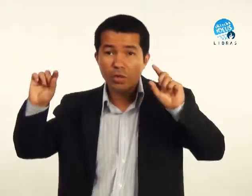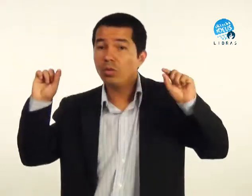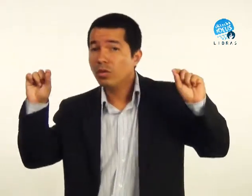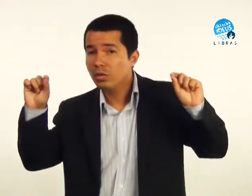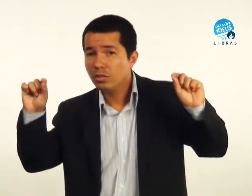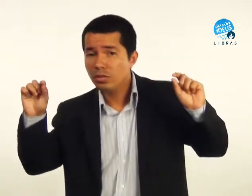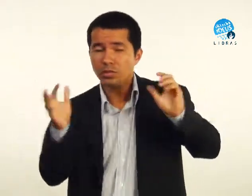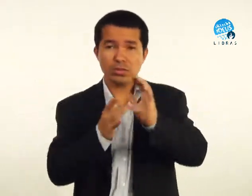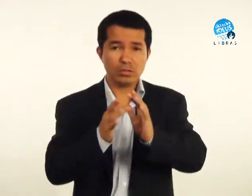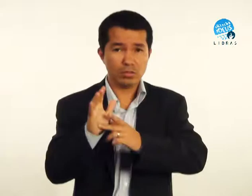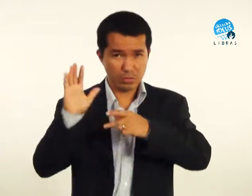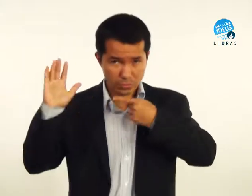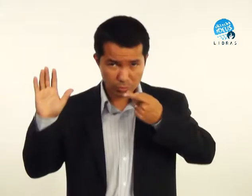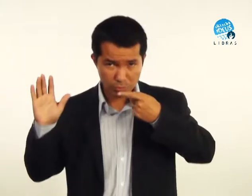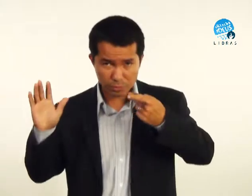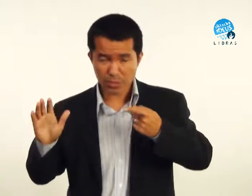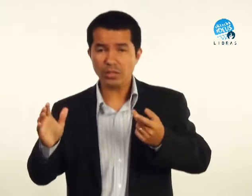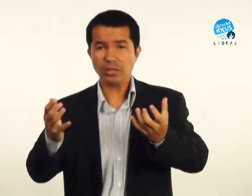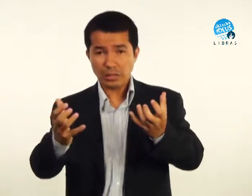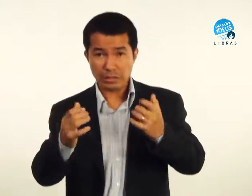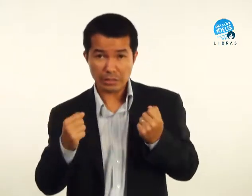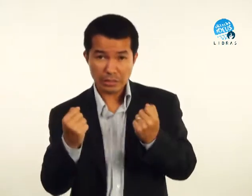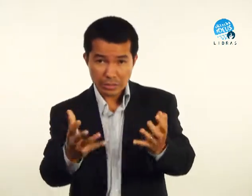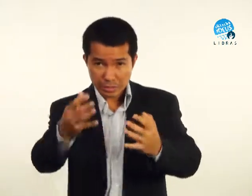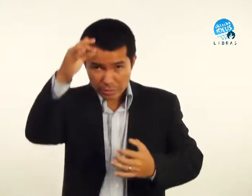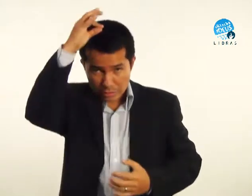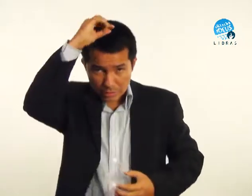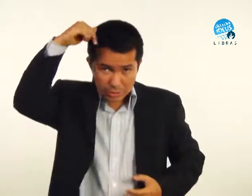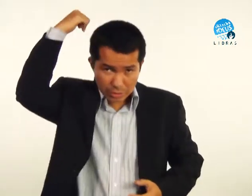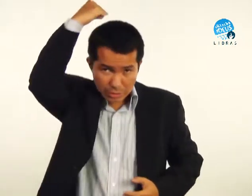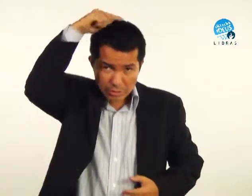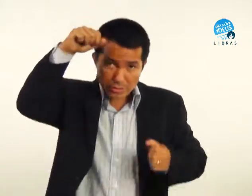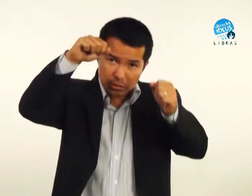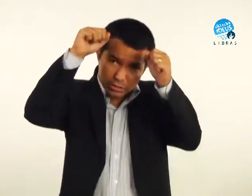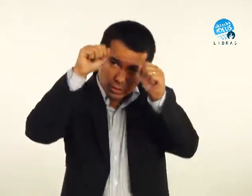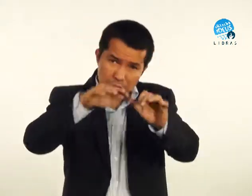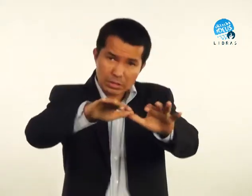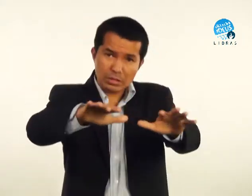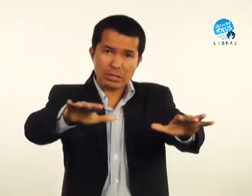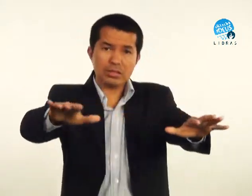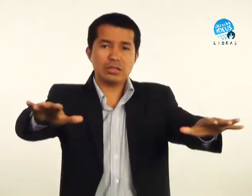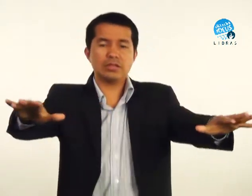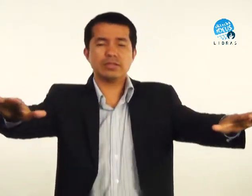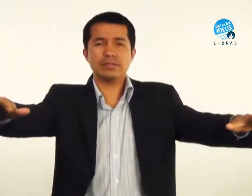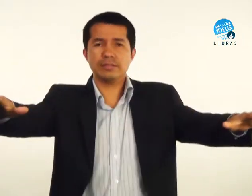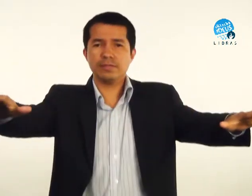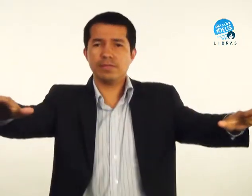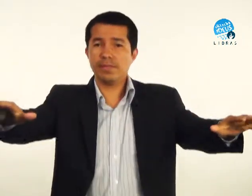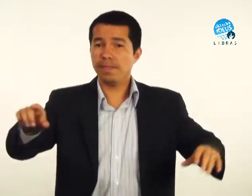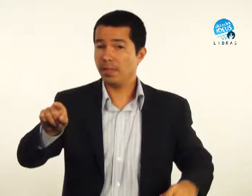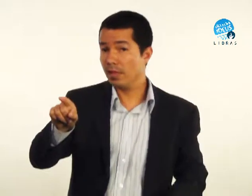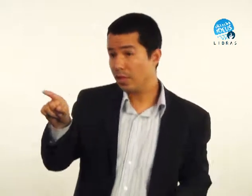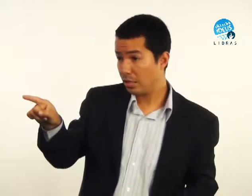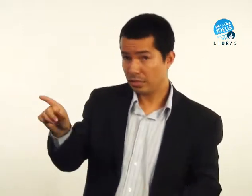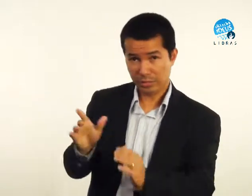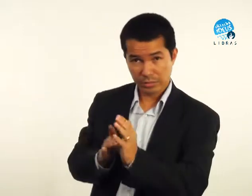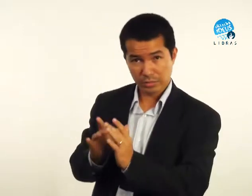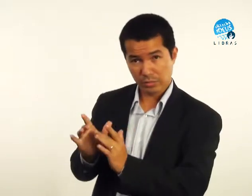Jesus prometeu não somente isso, Ele prometeu que quando Ele derramasse o seu Espírito Santo,